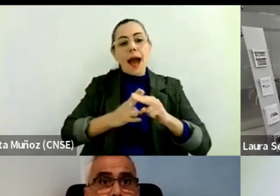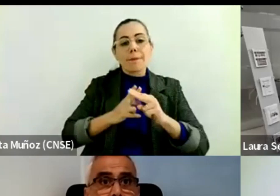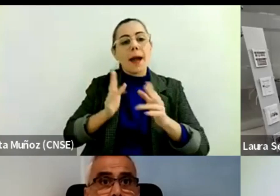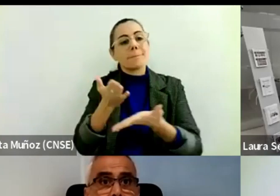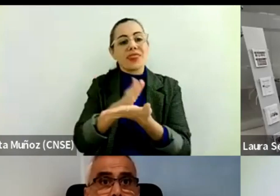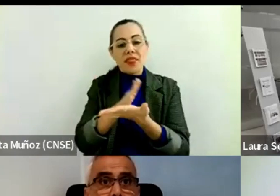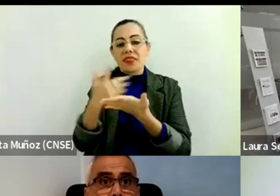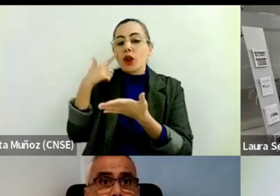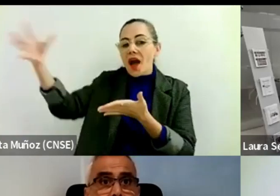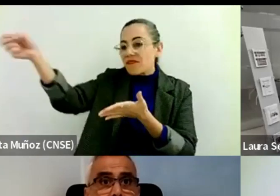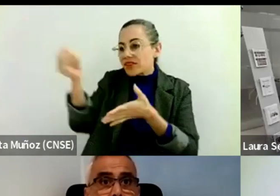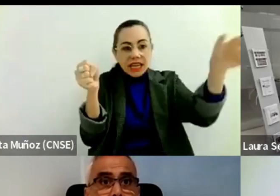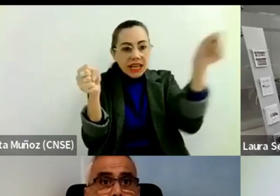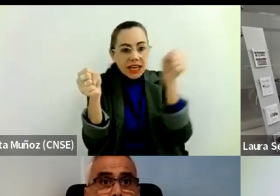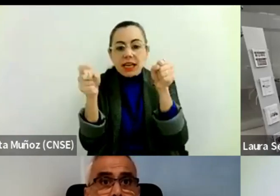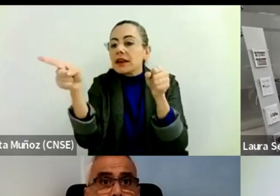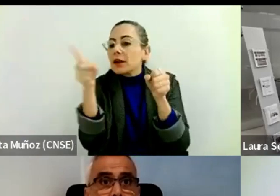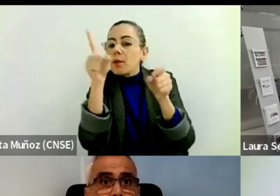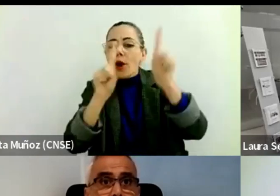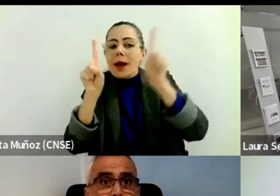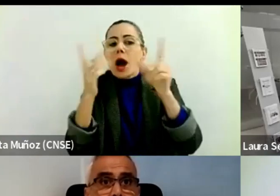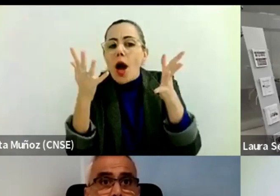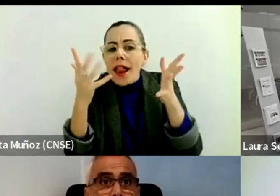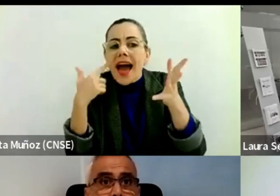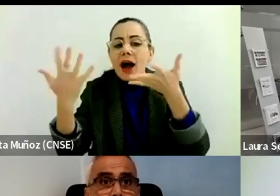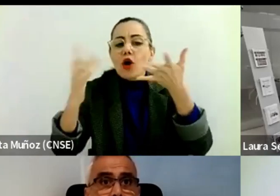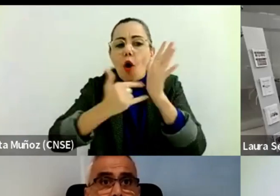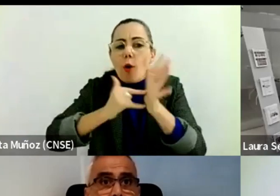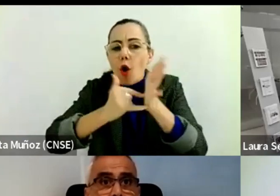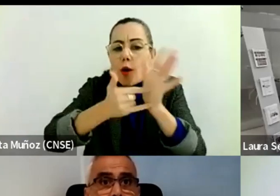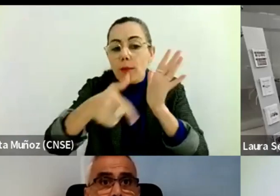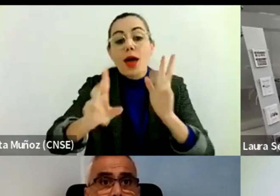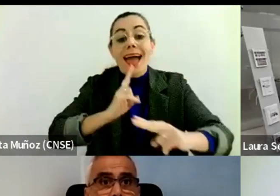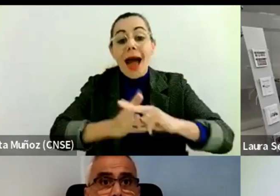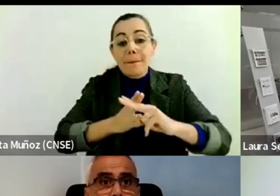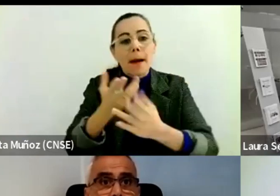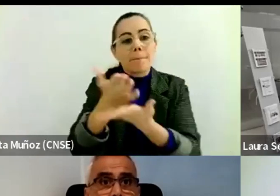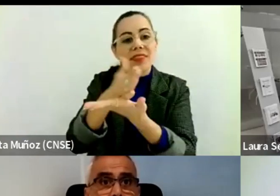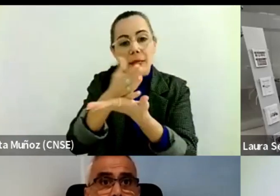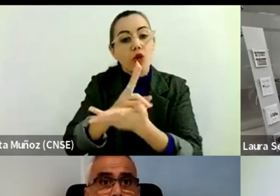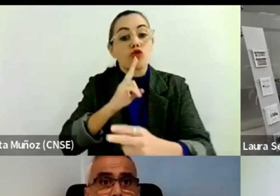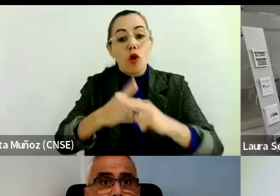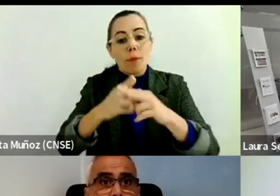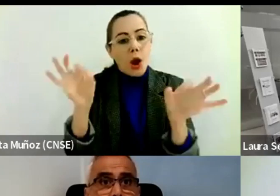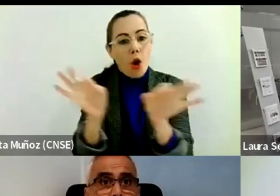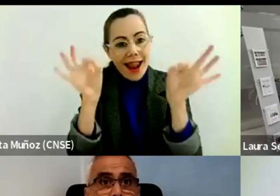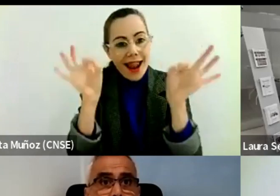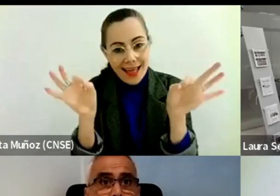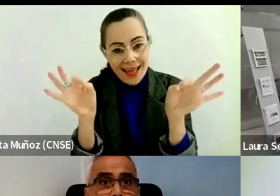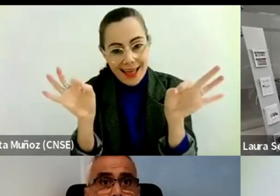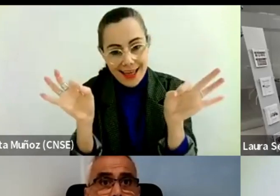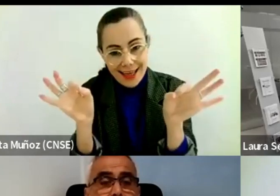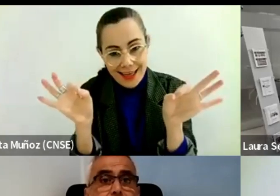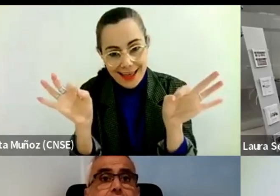y luego, antes de llegar a un juicio que es mucho más caro, lo que se hace es las dos partes ver cuál es el problema que tienen